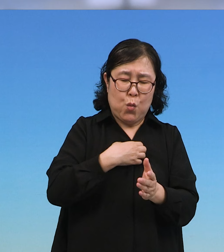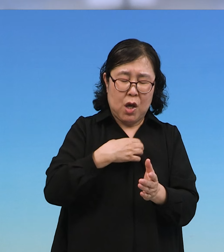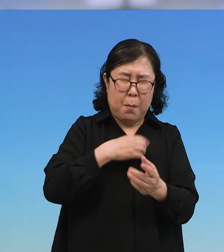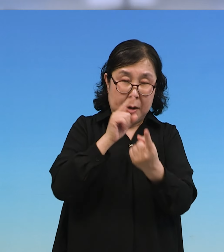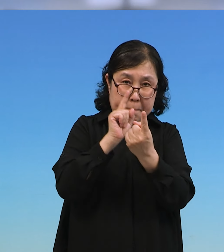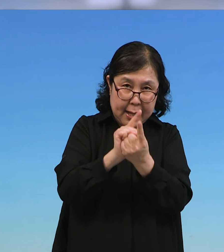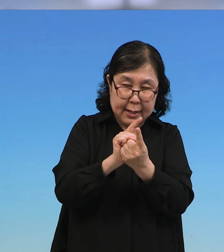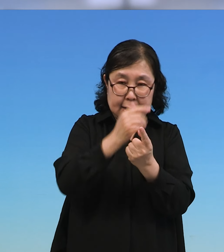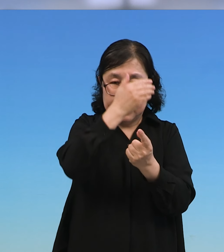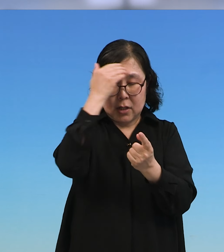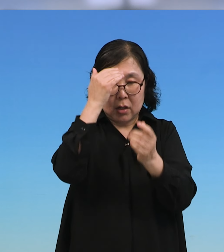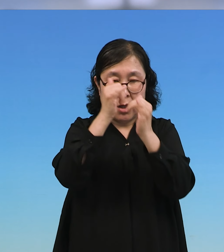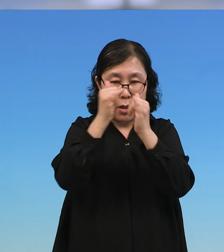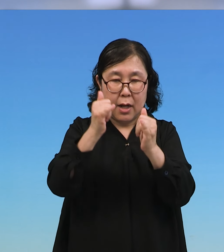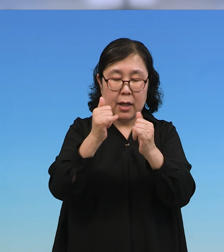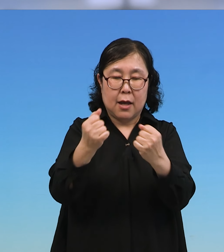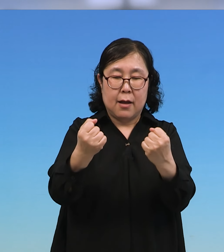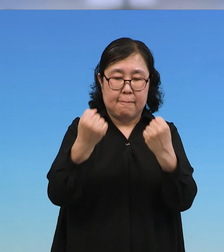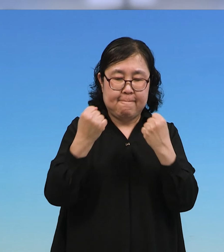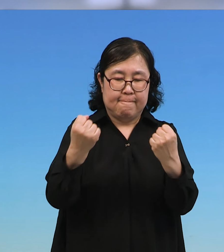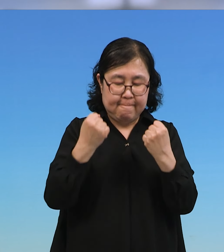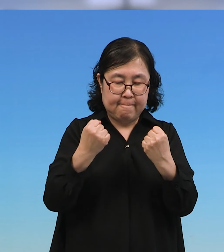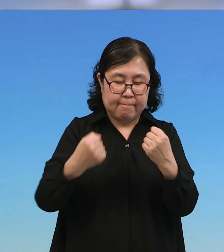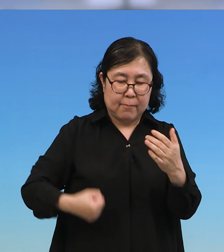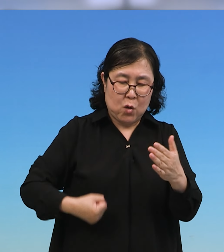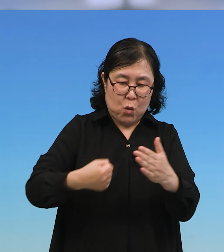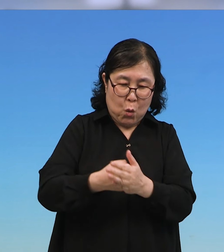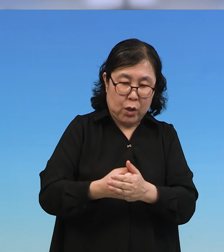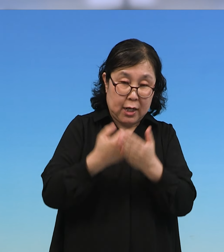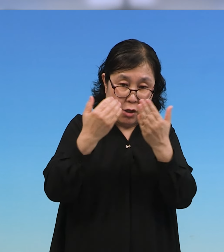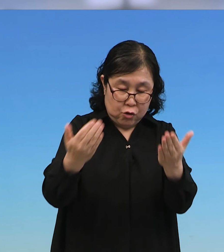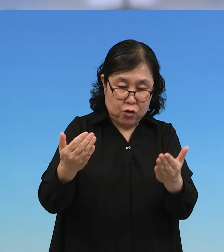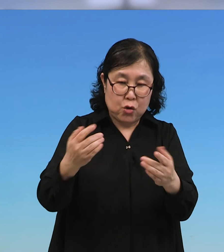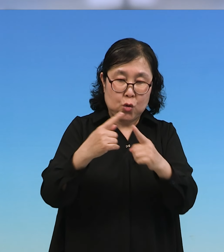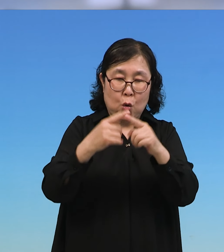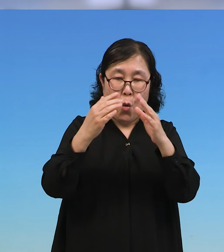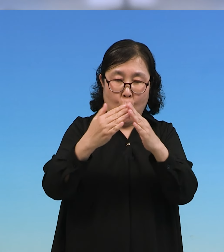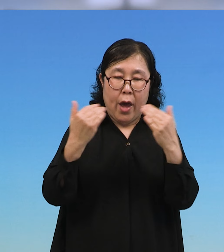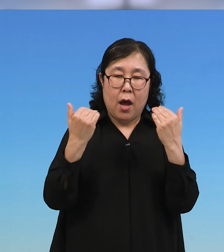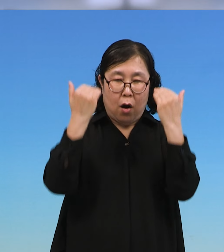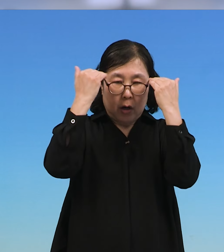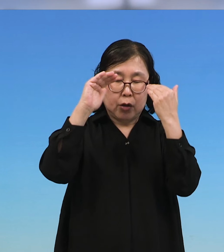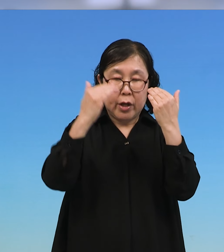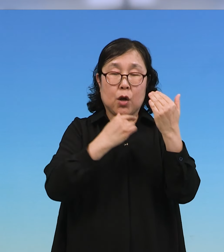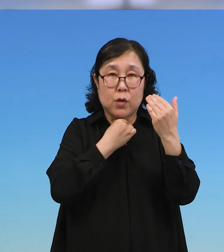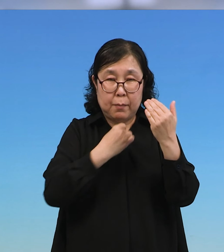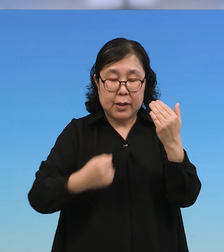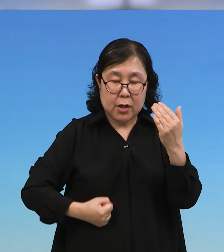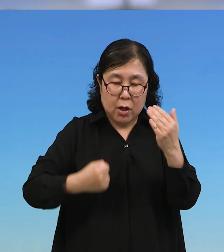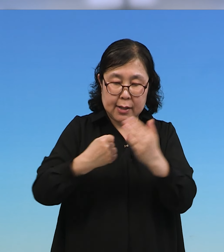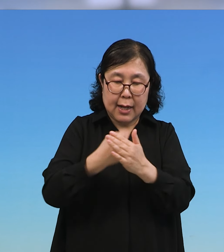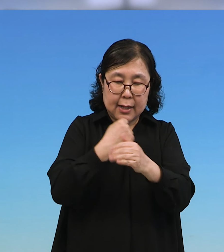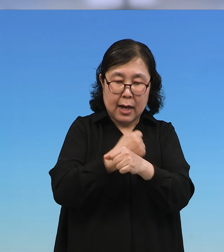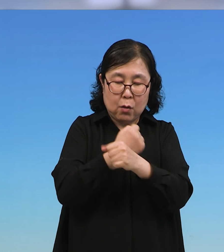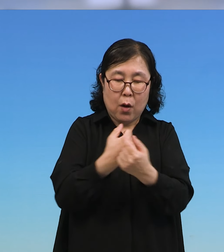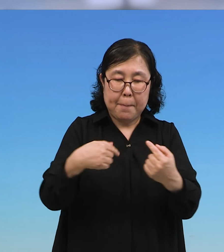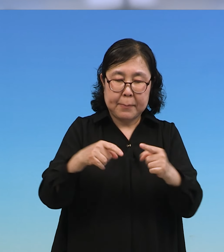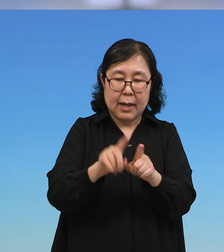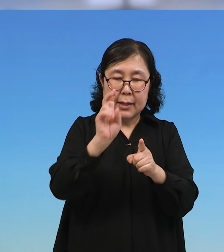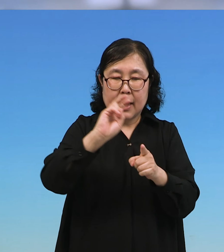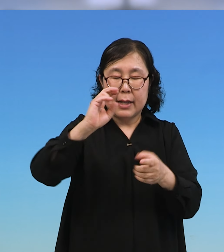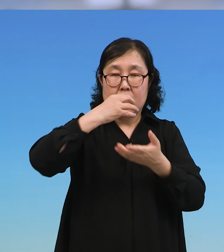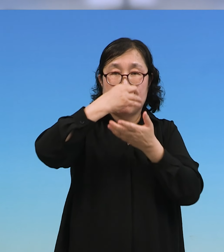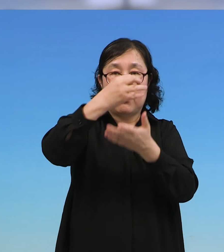힘을 보태는 교회가 되기를 원합니다. 기성세대 되기 원합니다. 우리 결단하면서 함께 이 찬양 불러보기